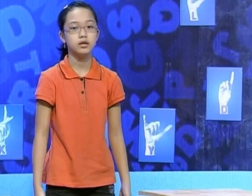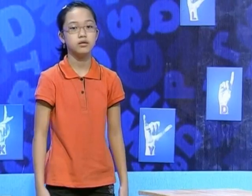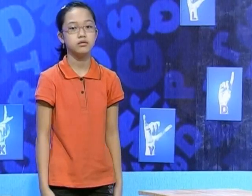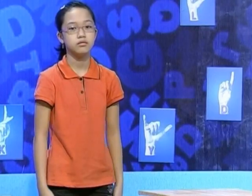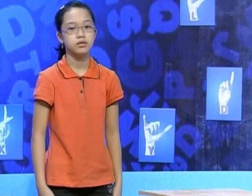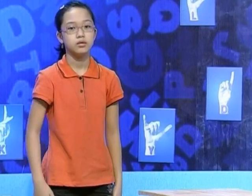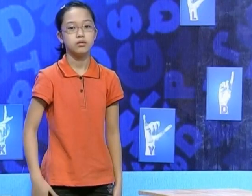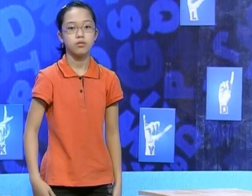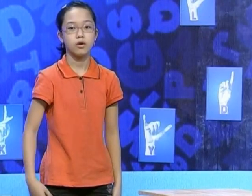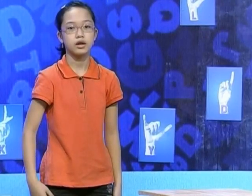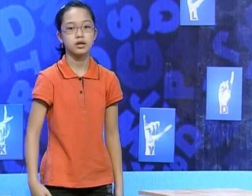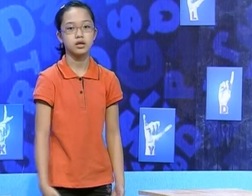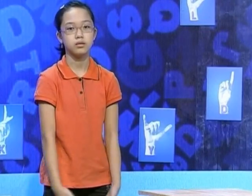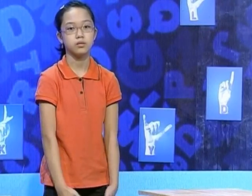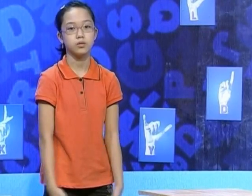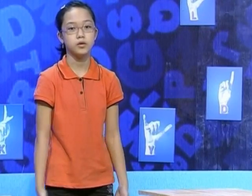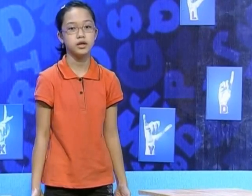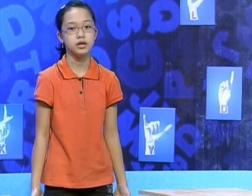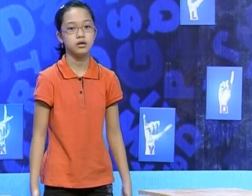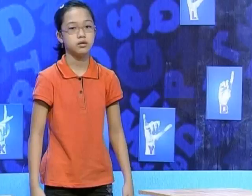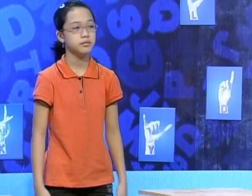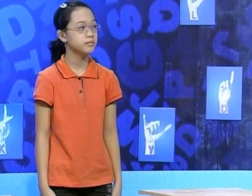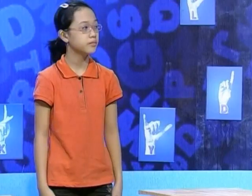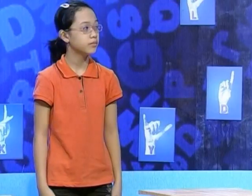À, đây là quần đùi. Đây là quần đùi đấy.